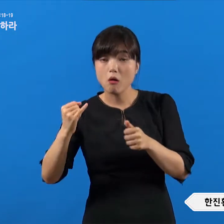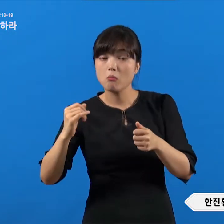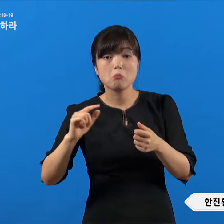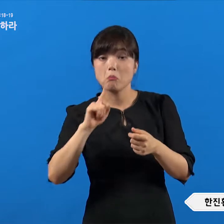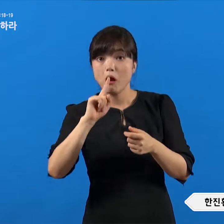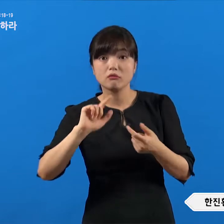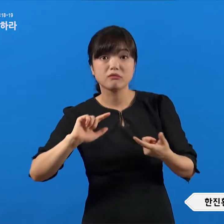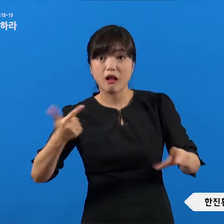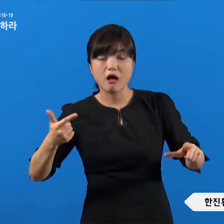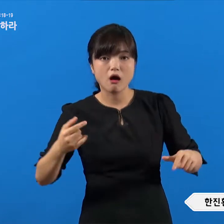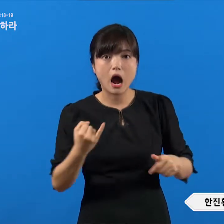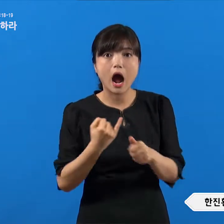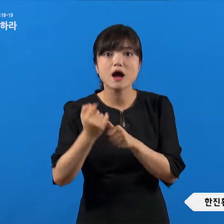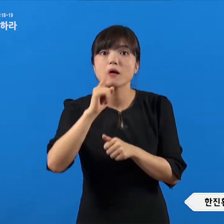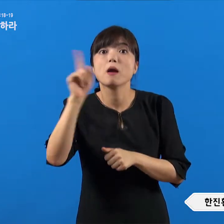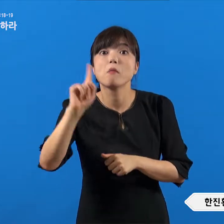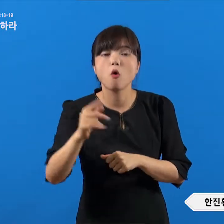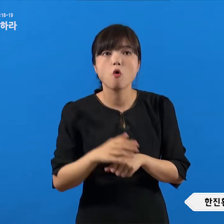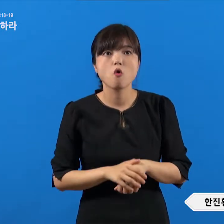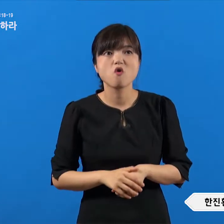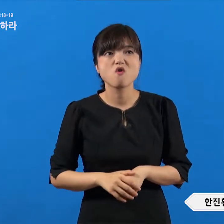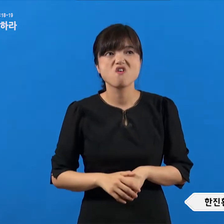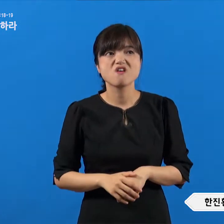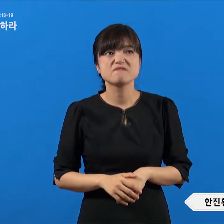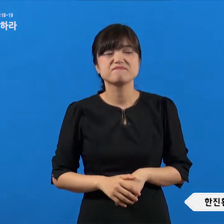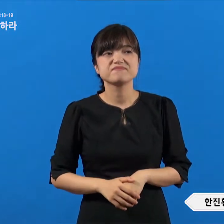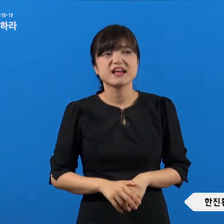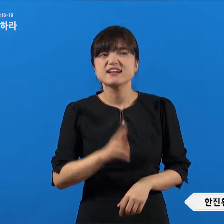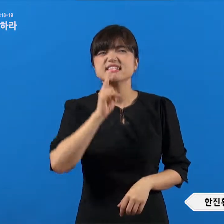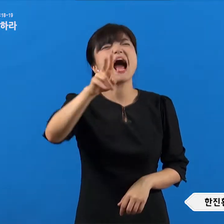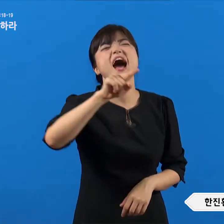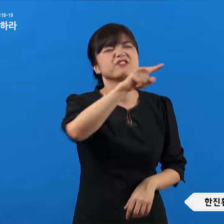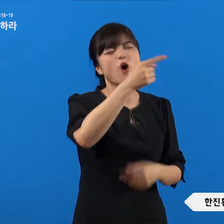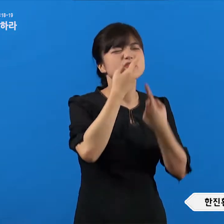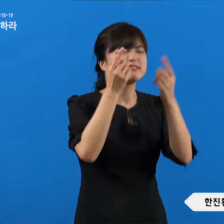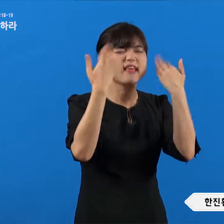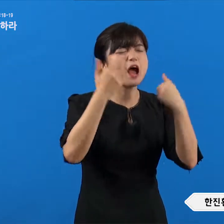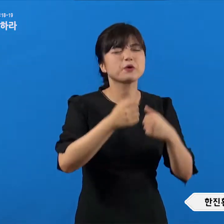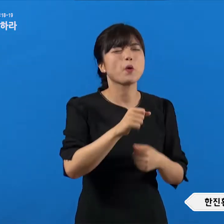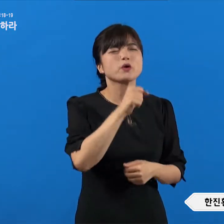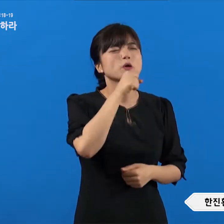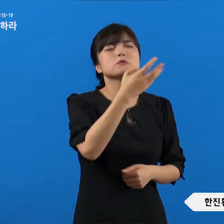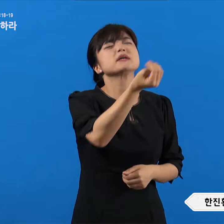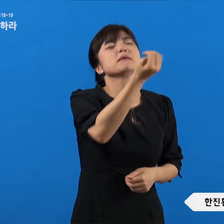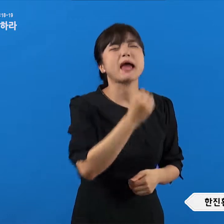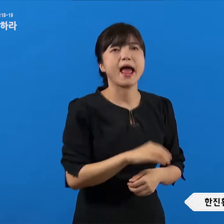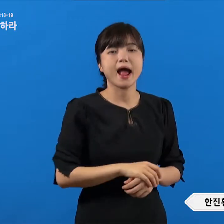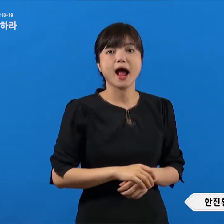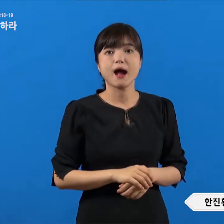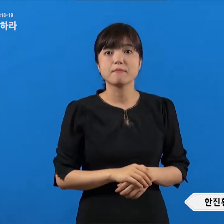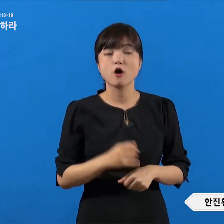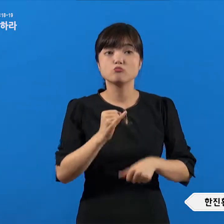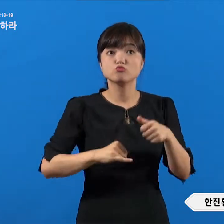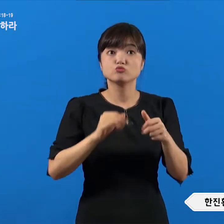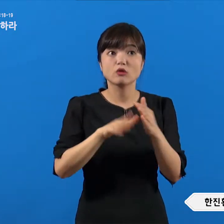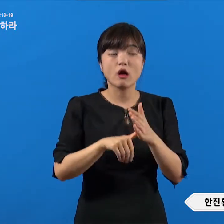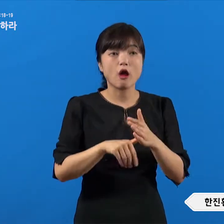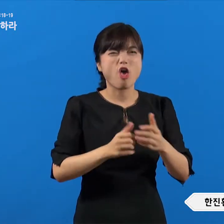했다 하면 아내가 꼭 자기를 향해서 너 예비고사 몇 점 맞았어? 하고 대든다는 것입니다.